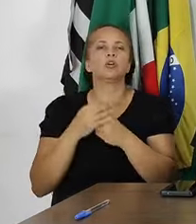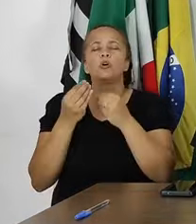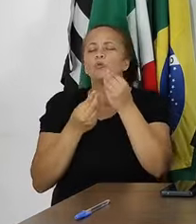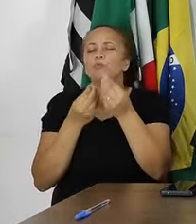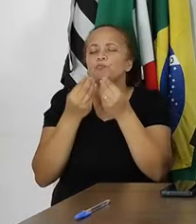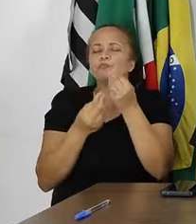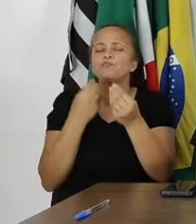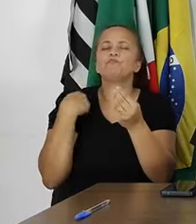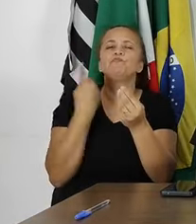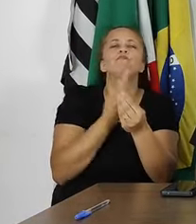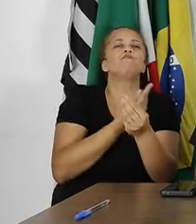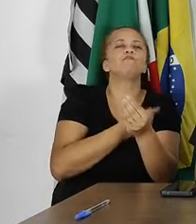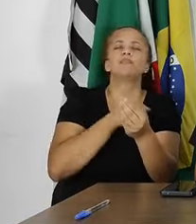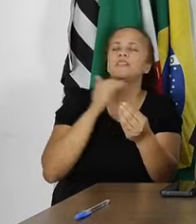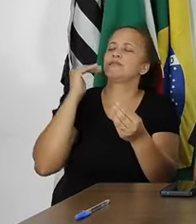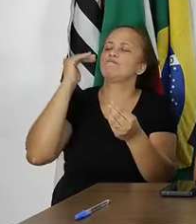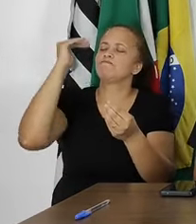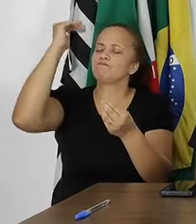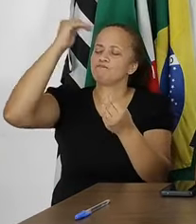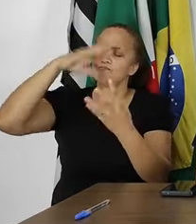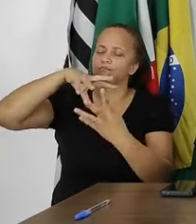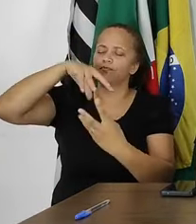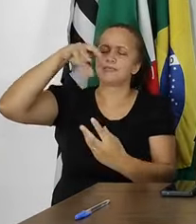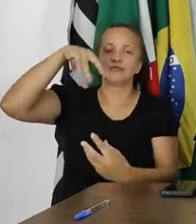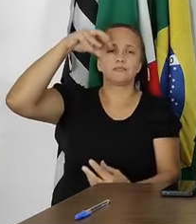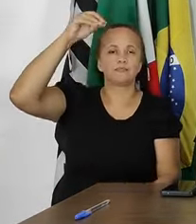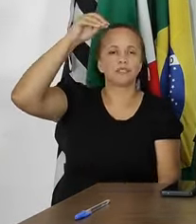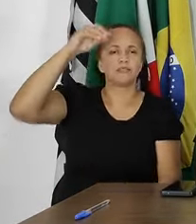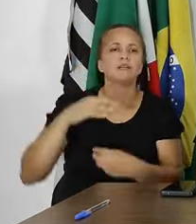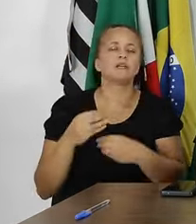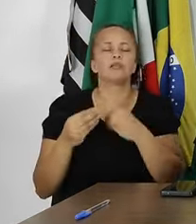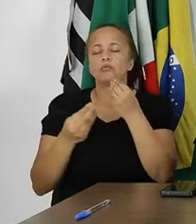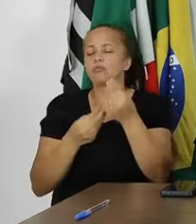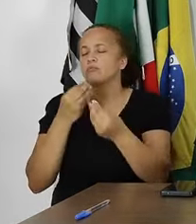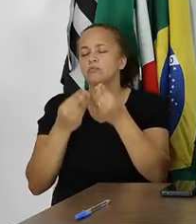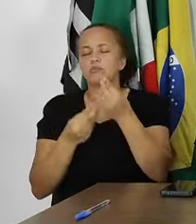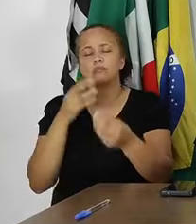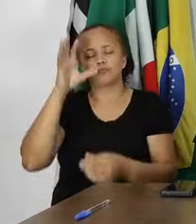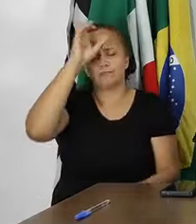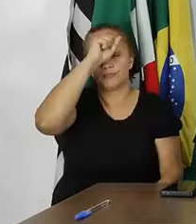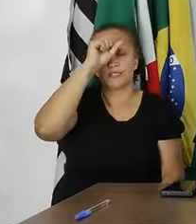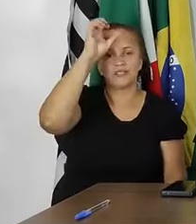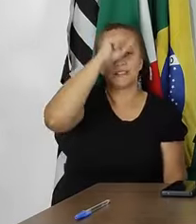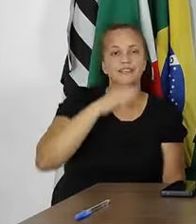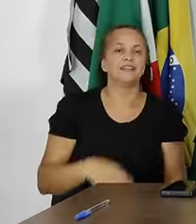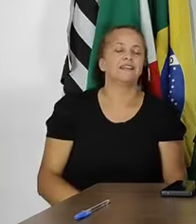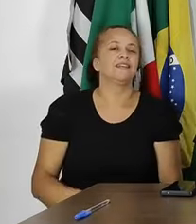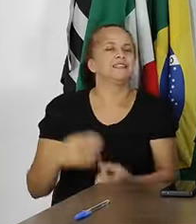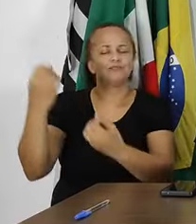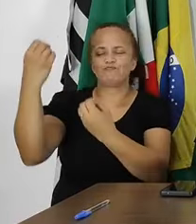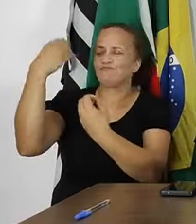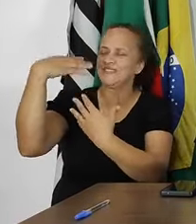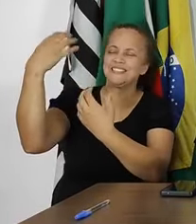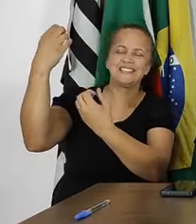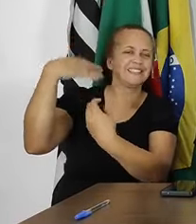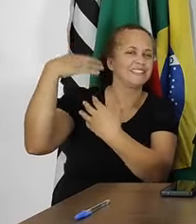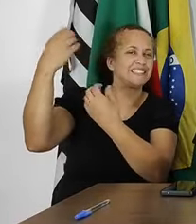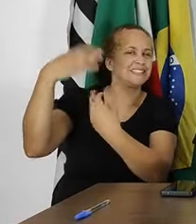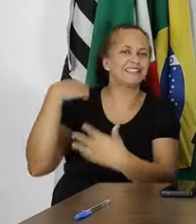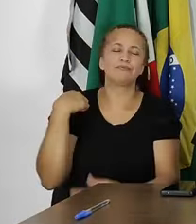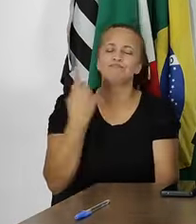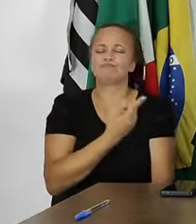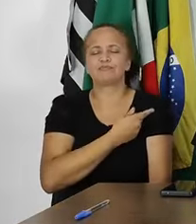Lá nós estamos como construir o edifício sobre o fundamento. São ministrações que estão ministrando a nossos corações a